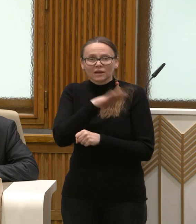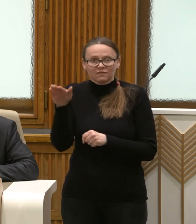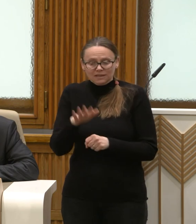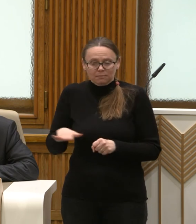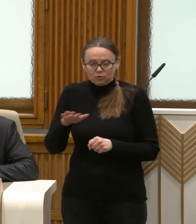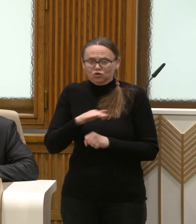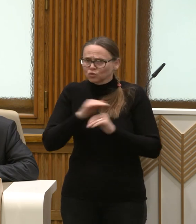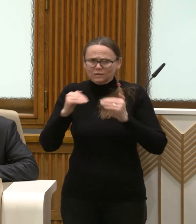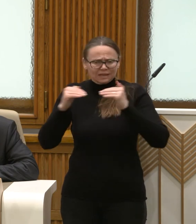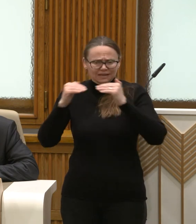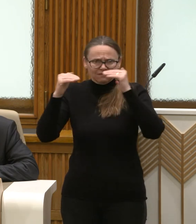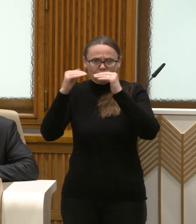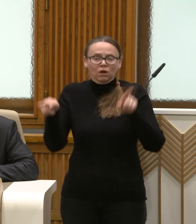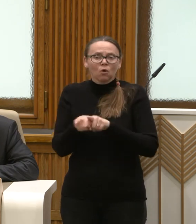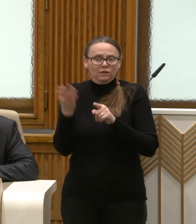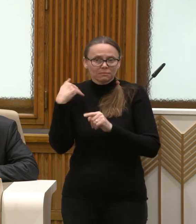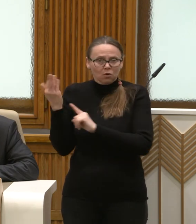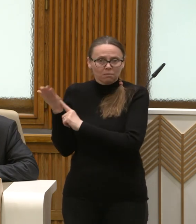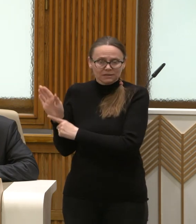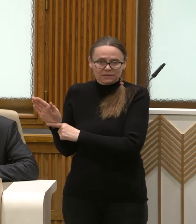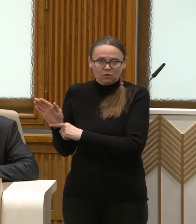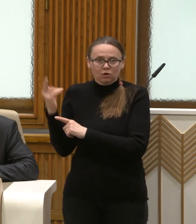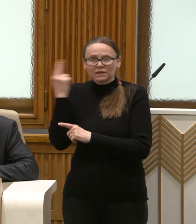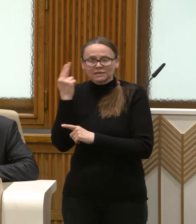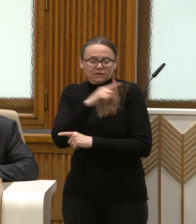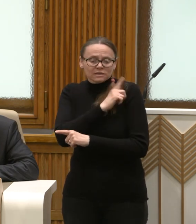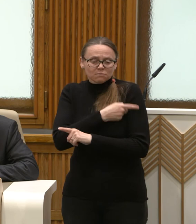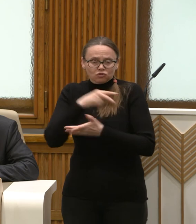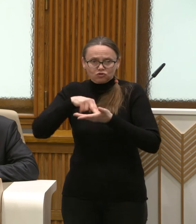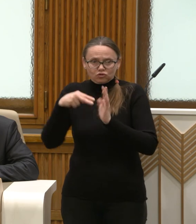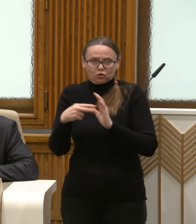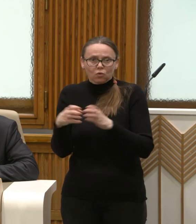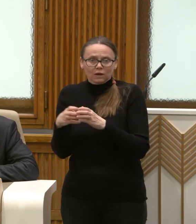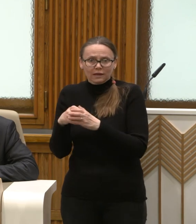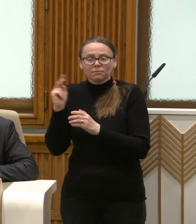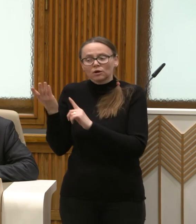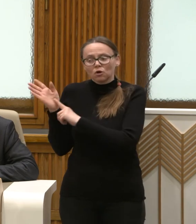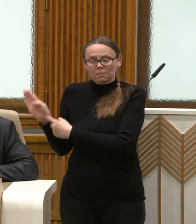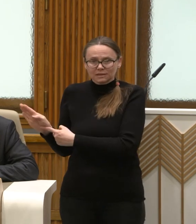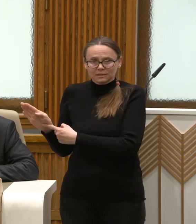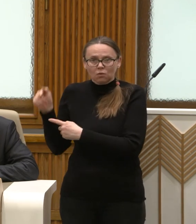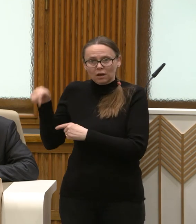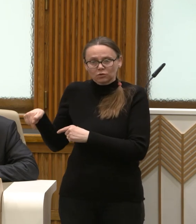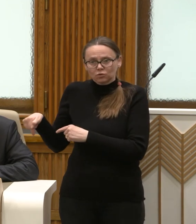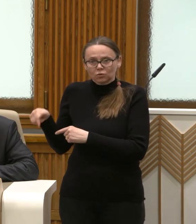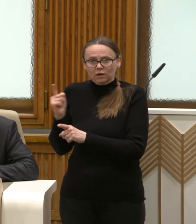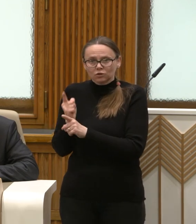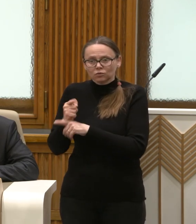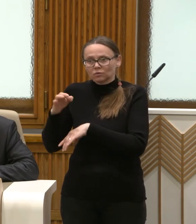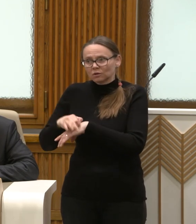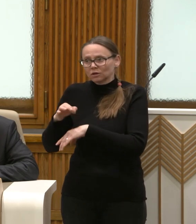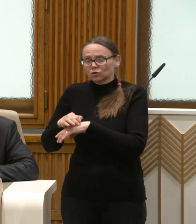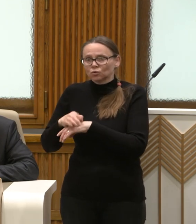vseh nivojih, kot je bilo predstavljeno in seveda z močno strokovno ekipo, ki jo predstavlja tukaj tudi